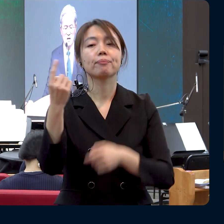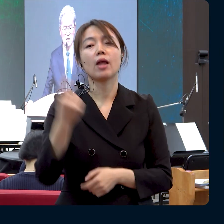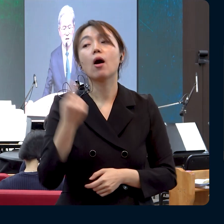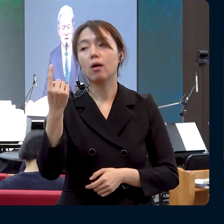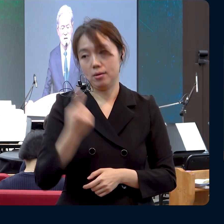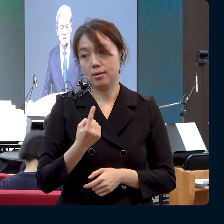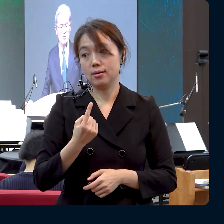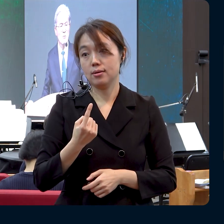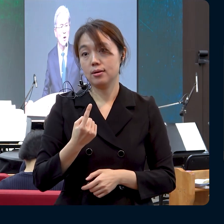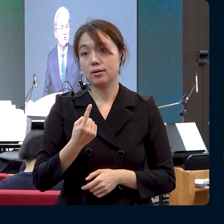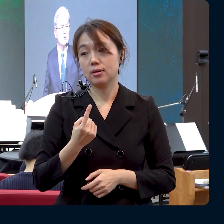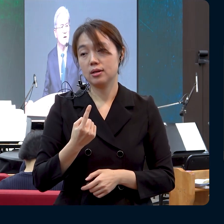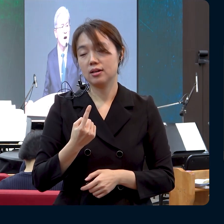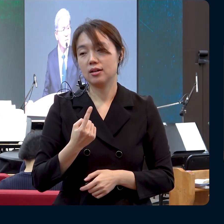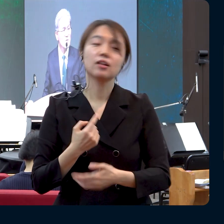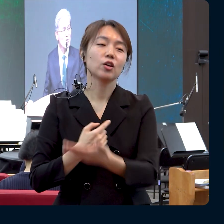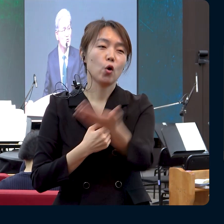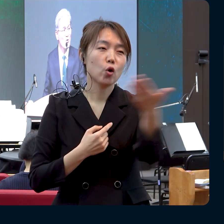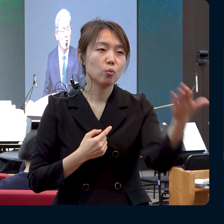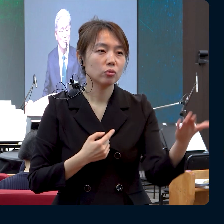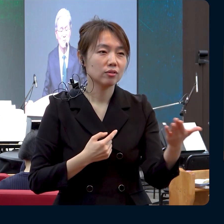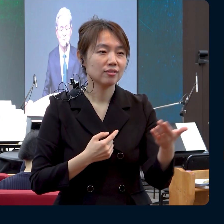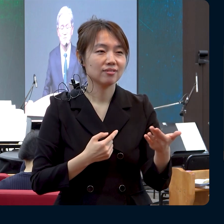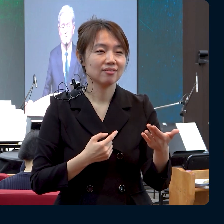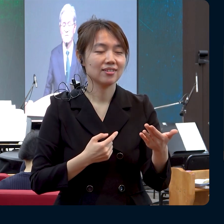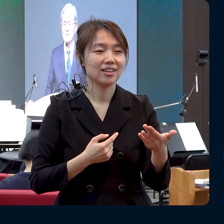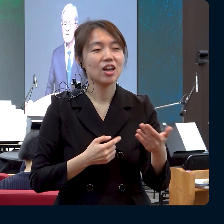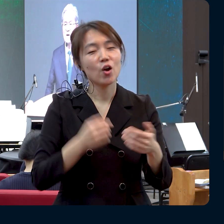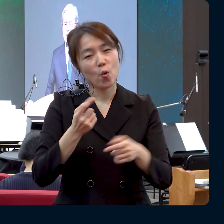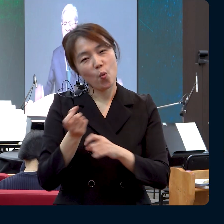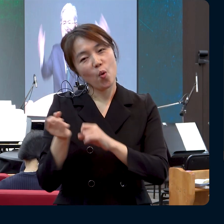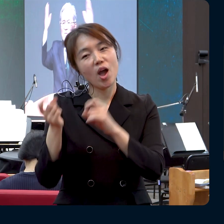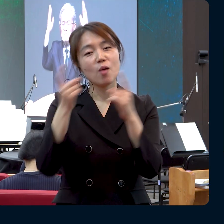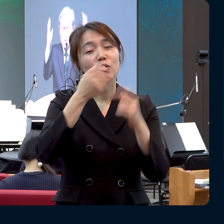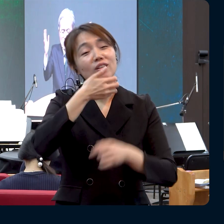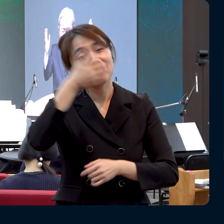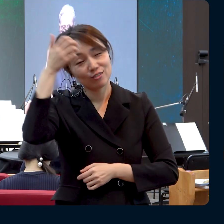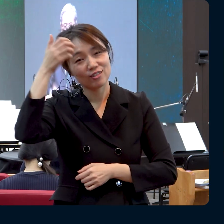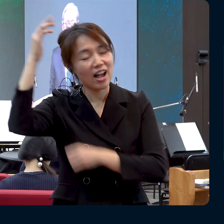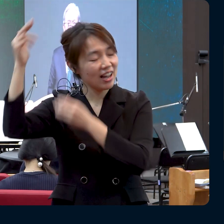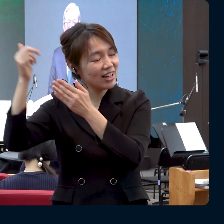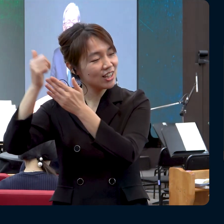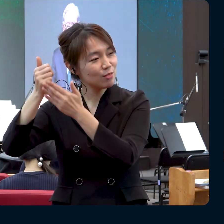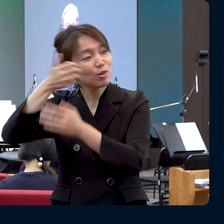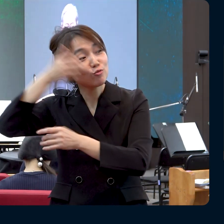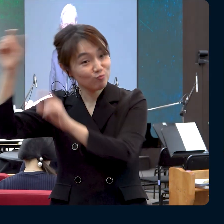우리가 그 회복의 꿈을 함께 꾸고 하나님을 믿고